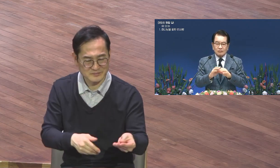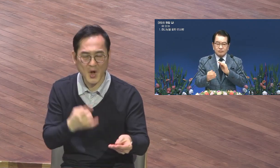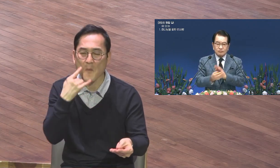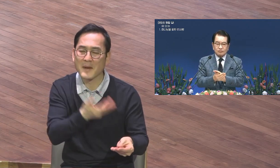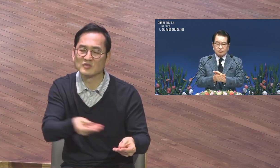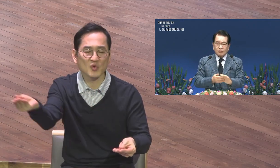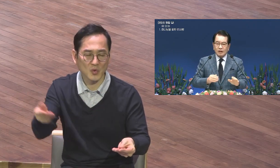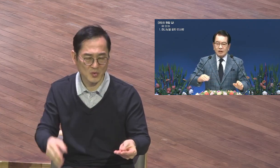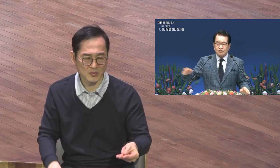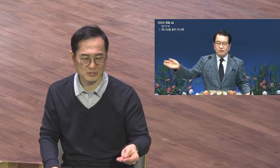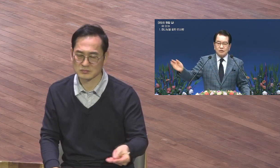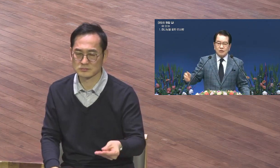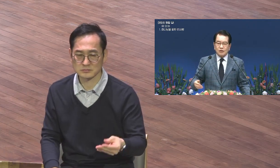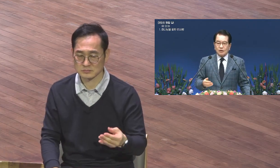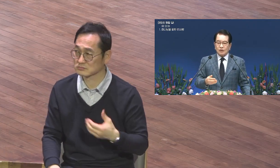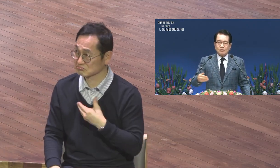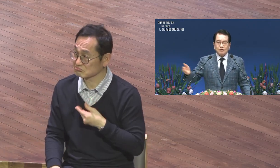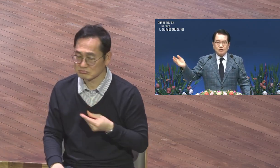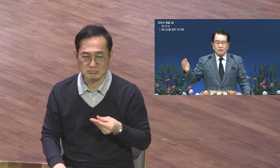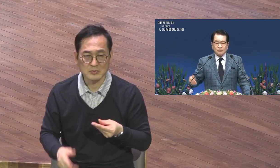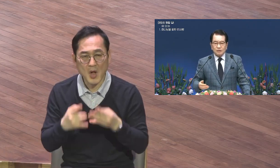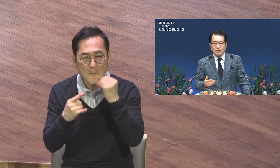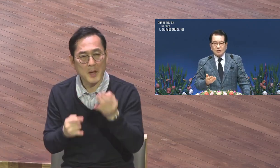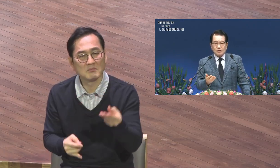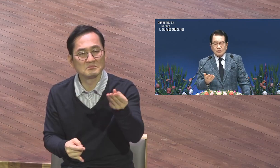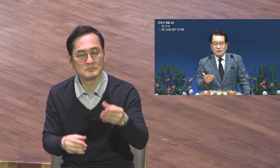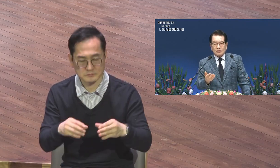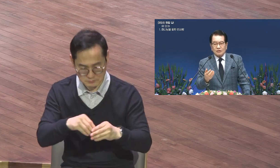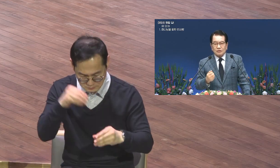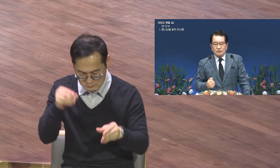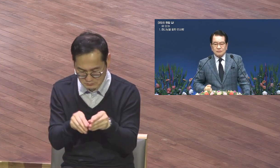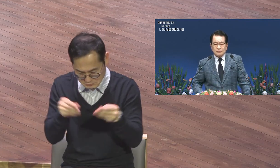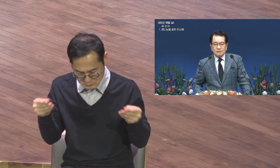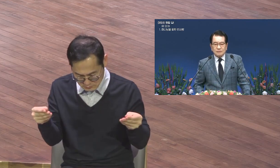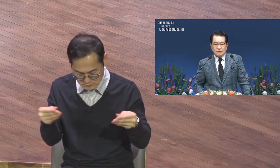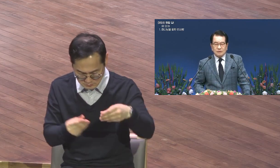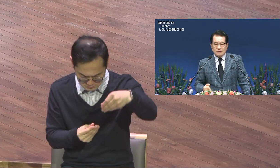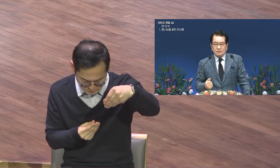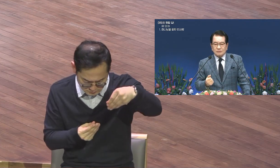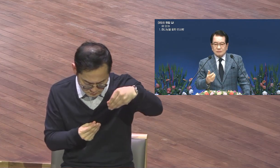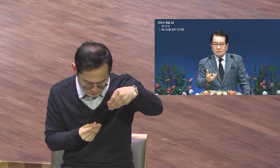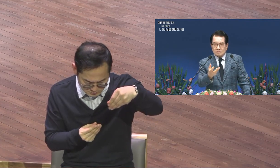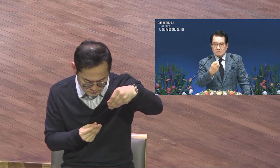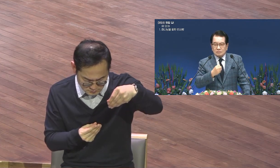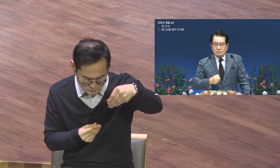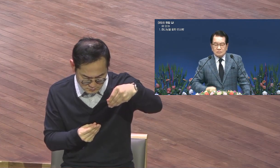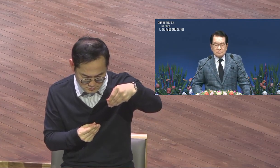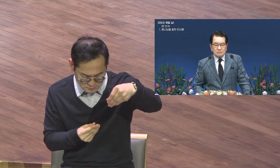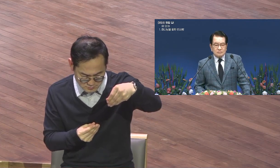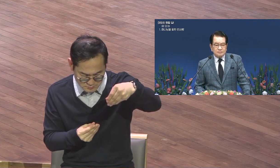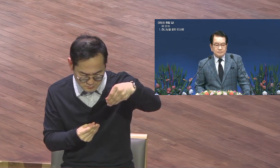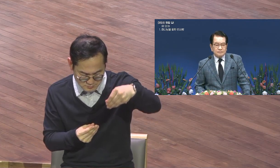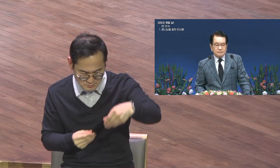어머니 딱 봉해가 죽게 어머니 줬다고 어머니가 이거 나